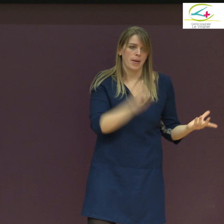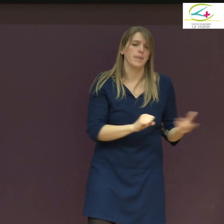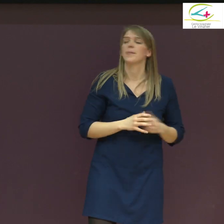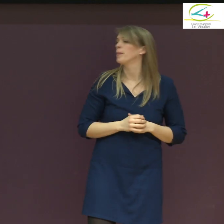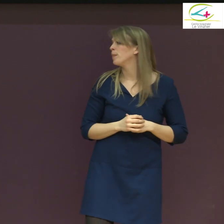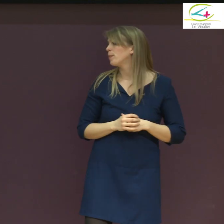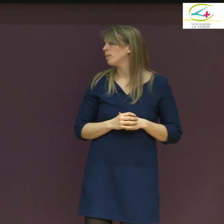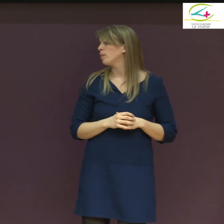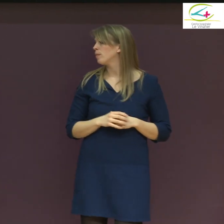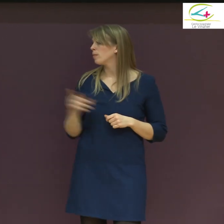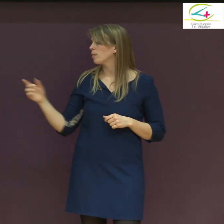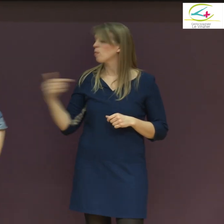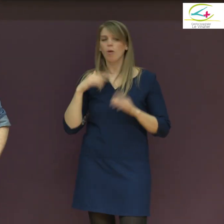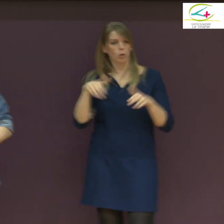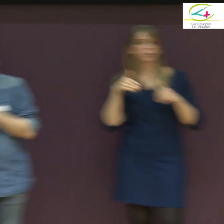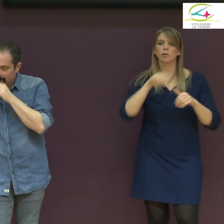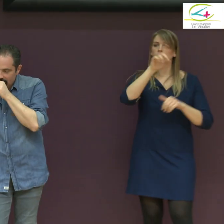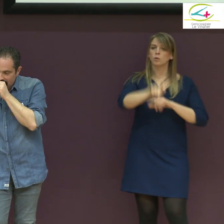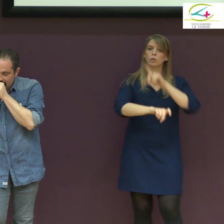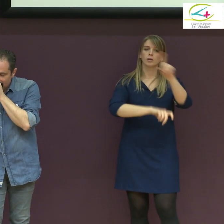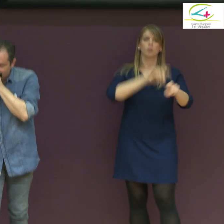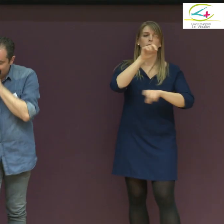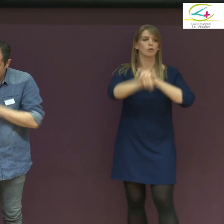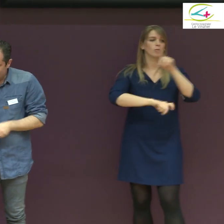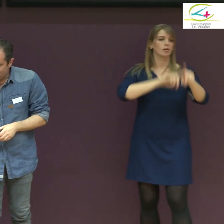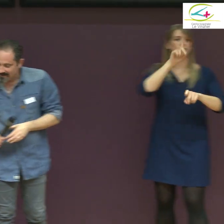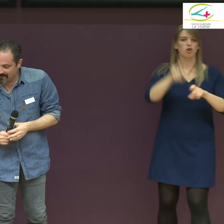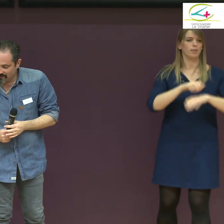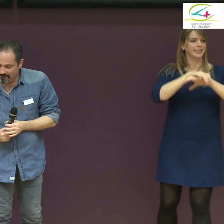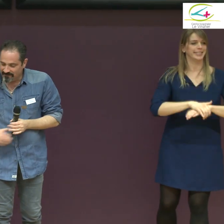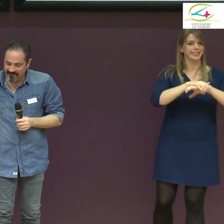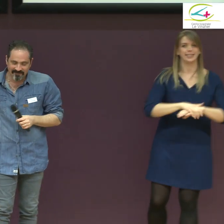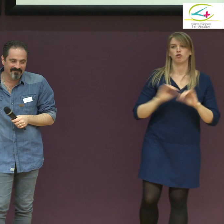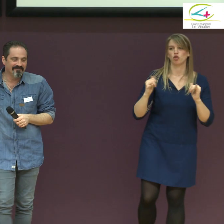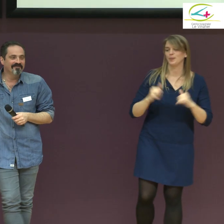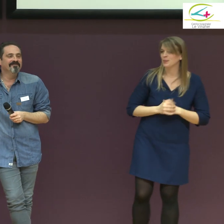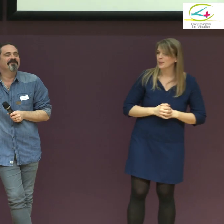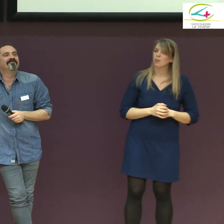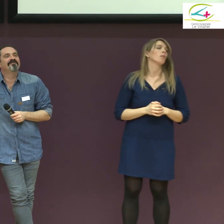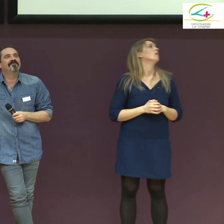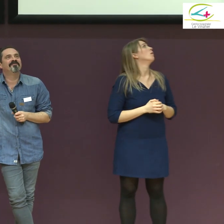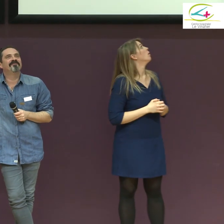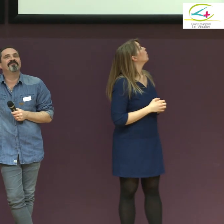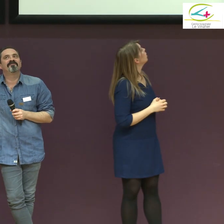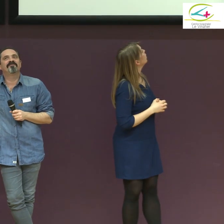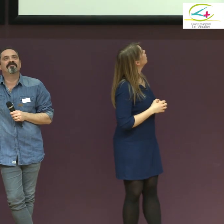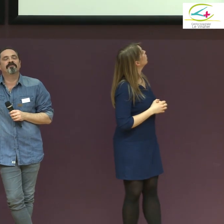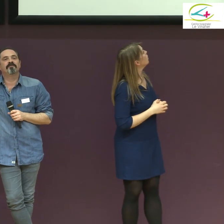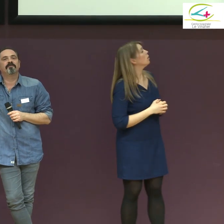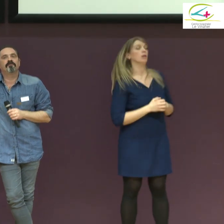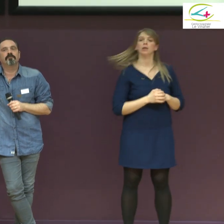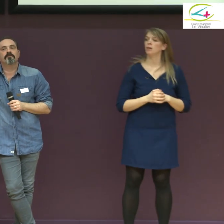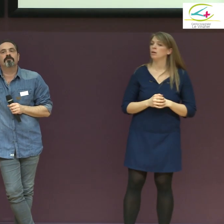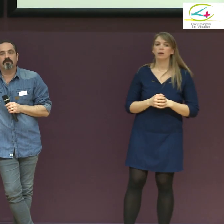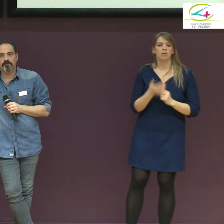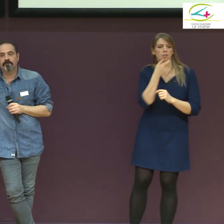Je vais continuer mon rôle de poseur de questions, un peu Julien Lepers, sans les indices en bas de l'écran. On a commencé à parler d'un terme de